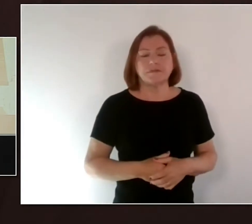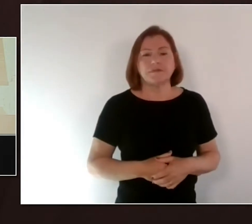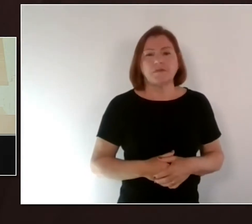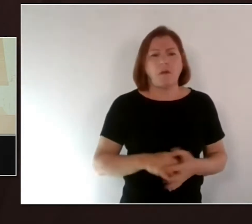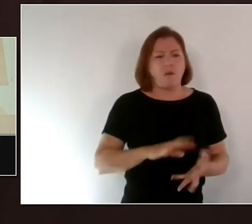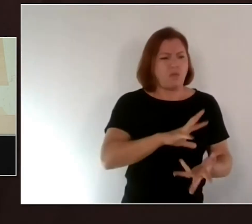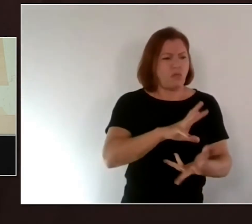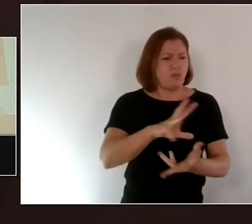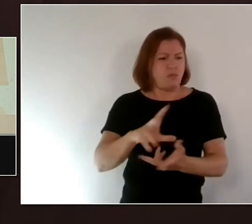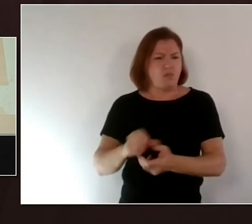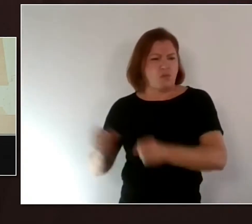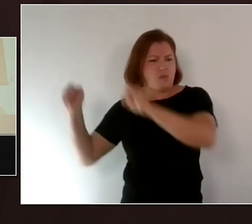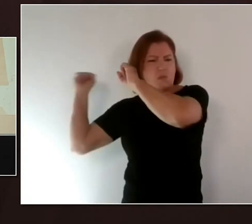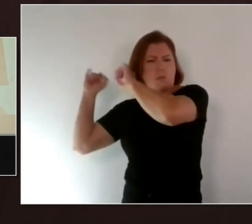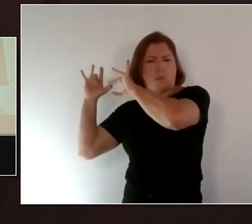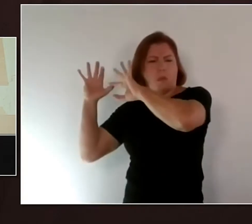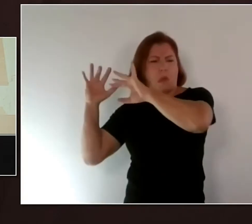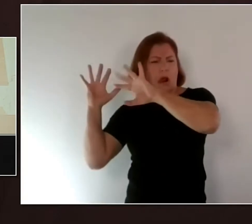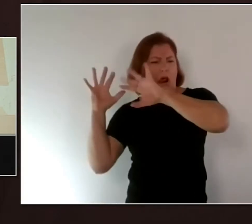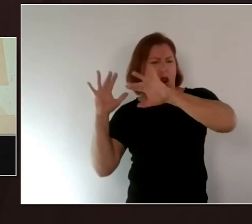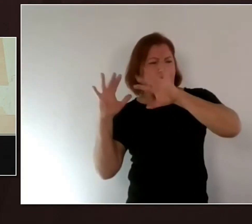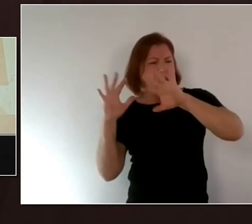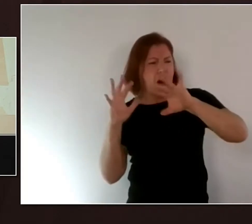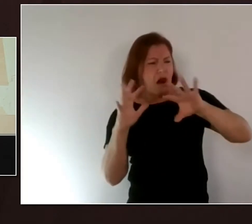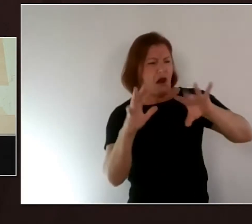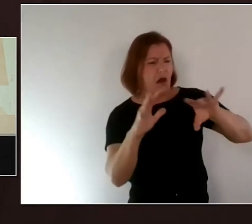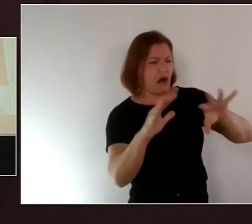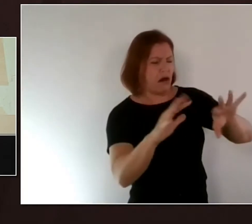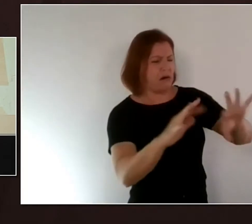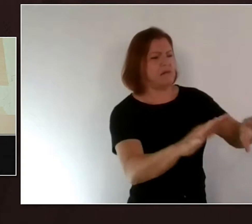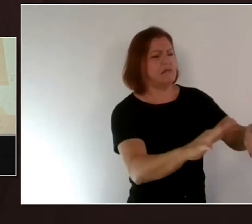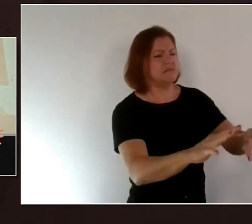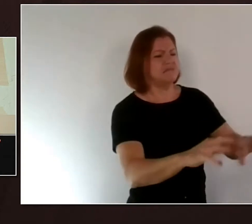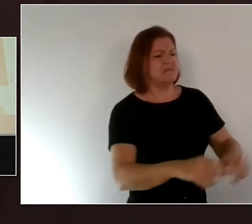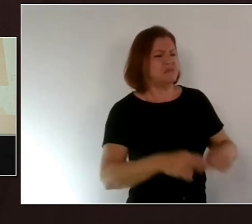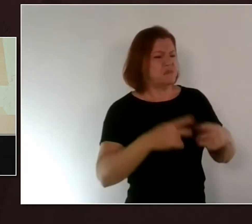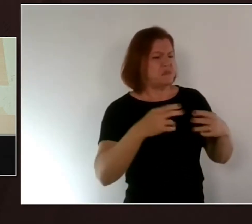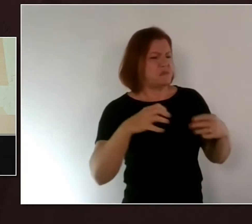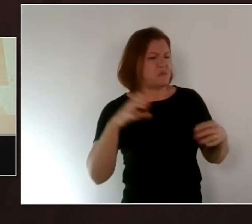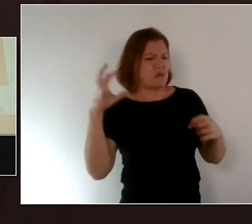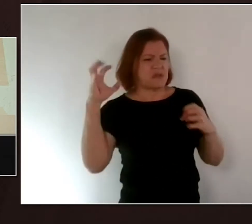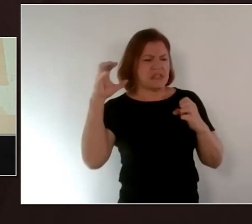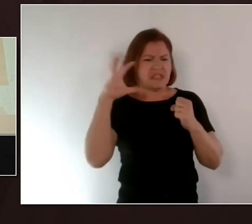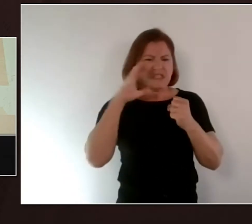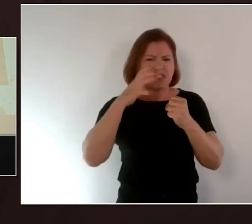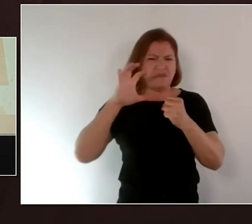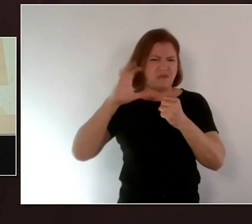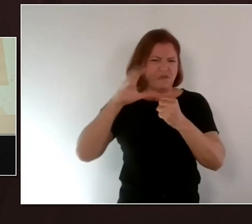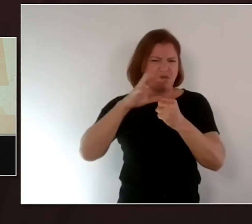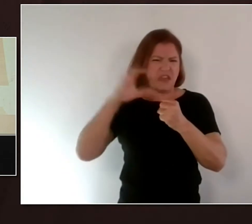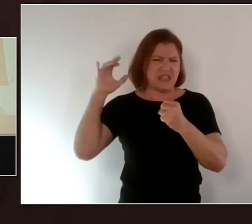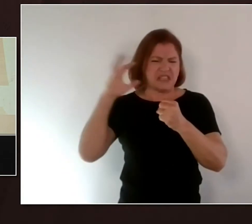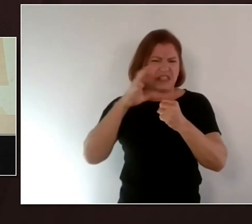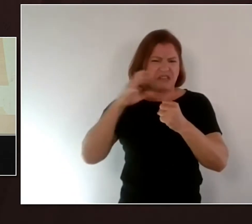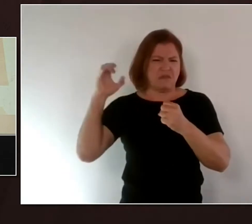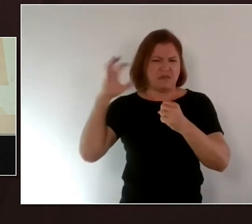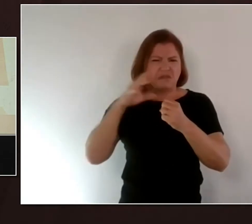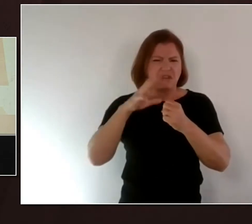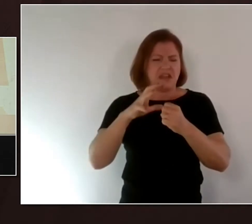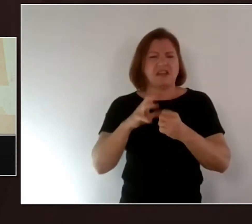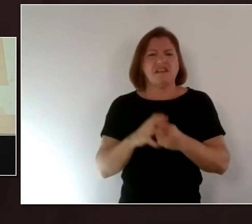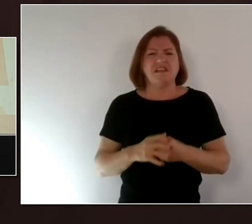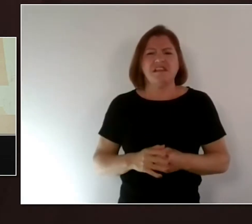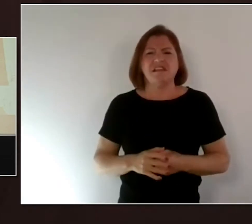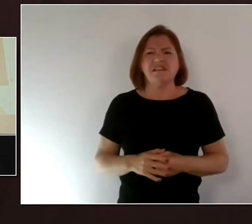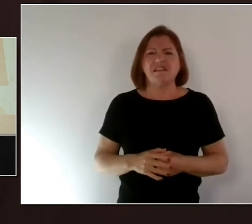né, sobre os nossos jovens, nossos adolescentes, as nossas crianças estão sendo